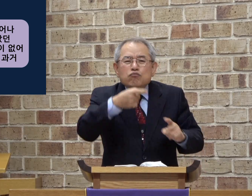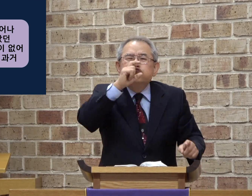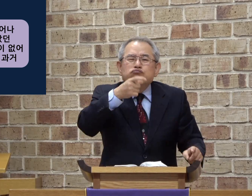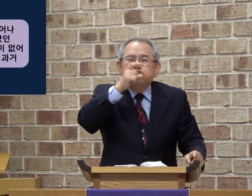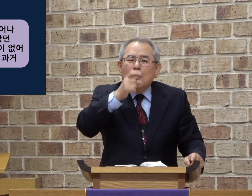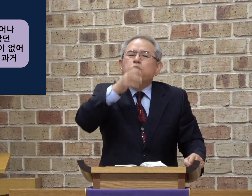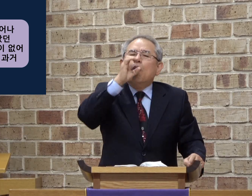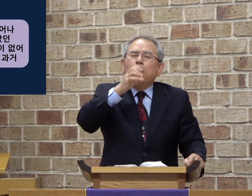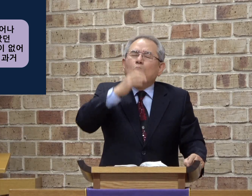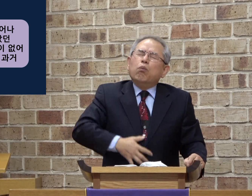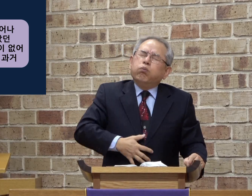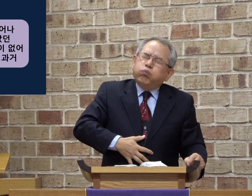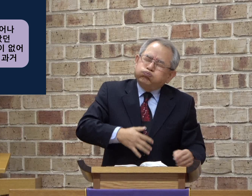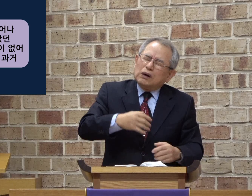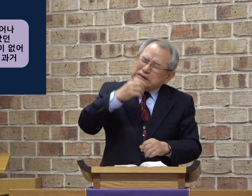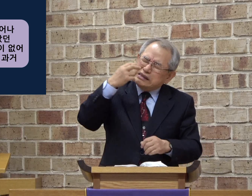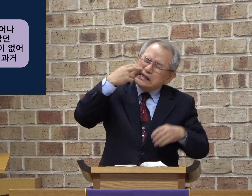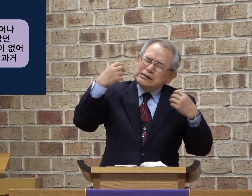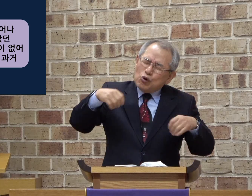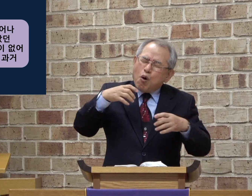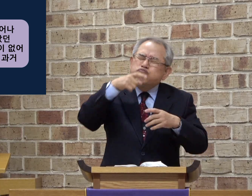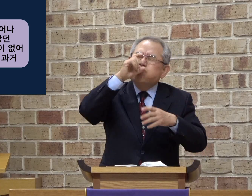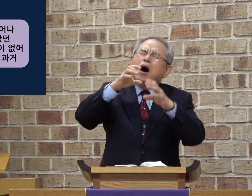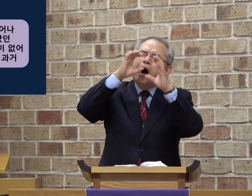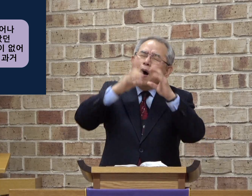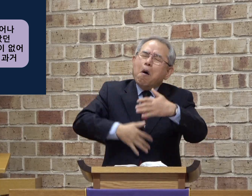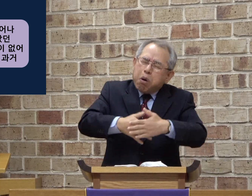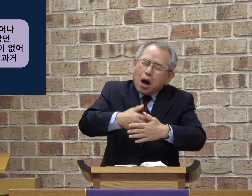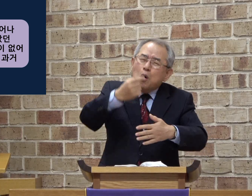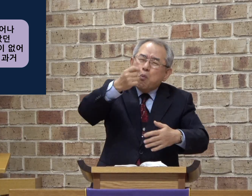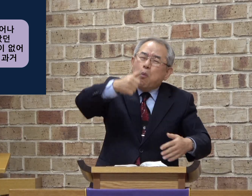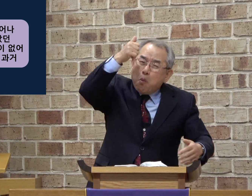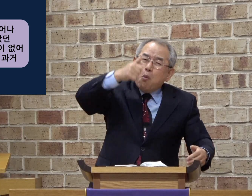마태복음 11장 28절. 수고하고 무거운 짐진